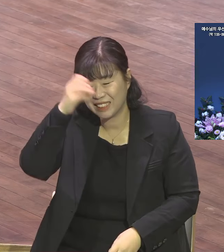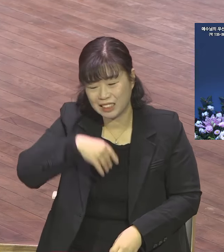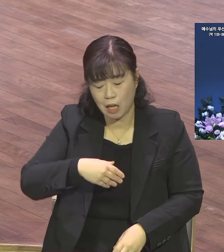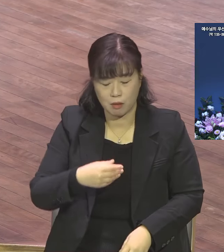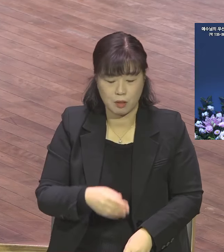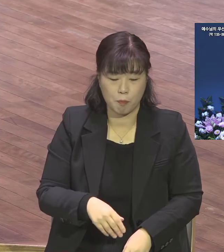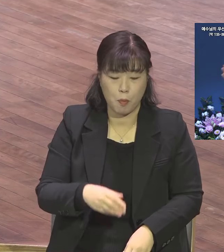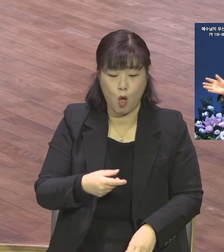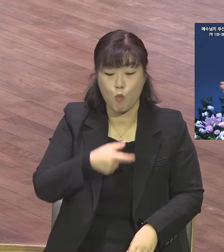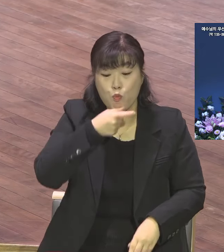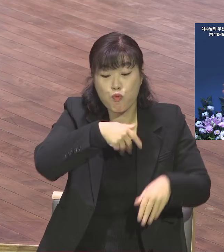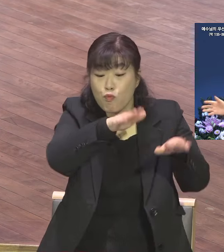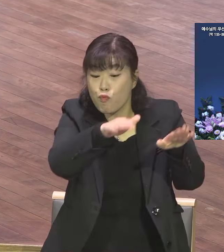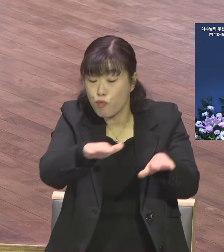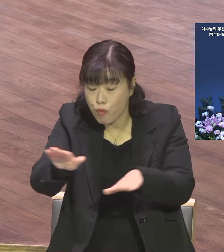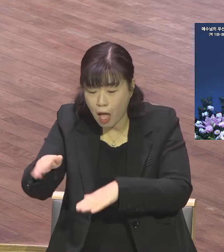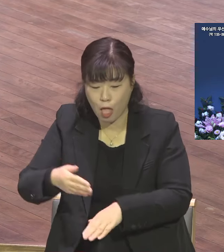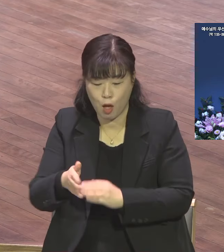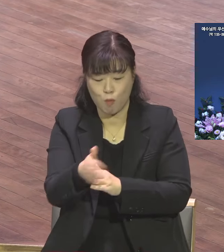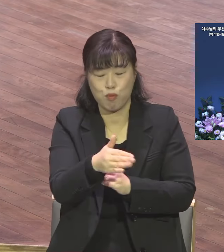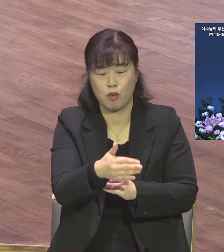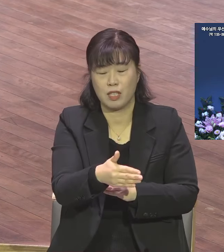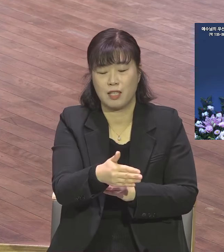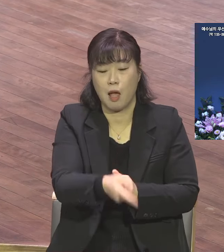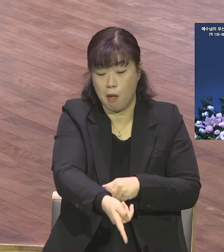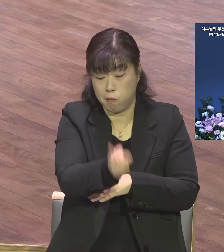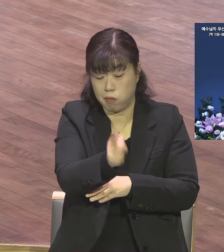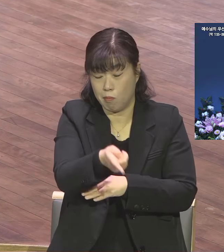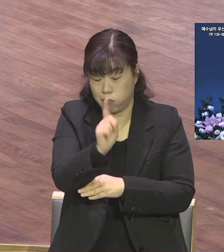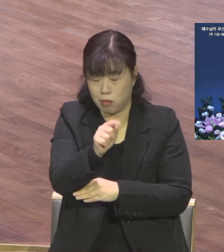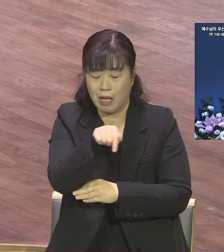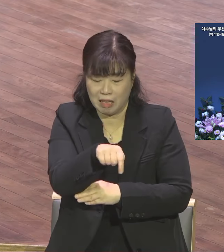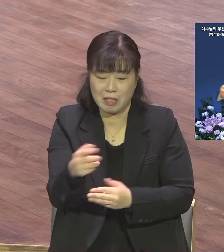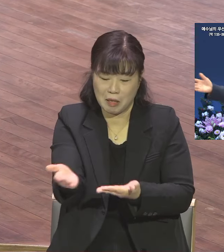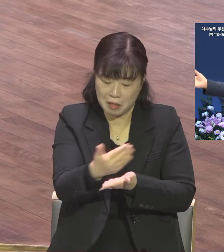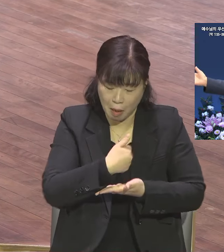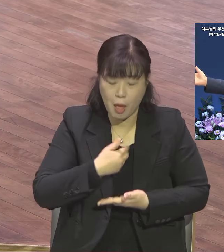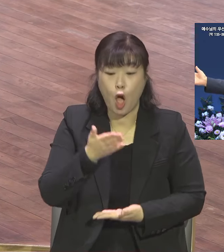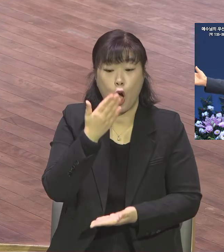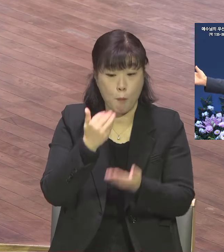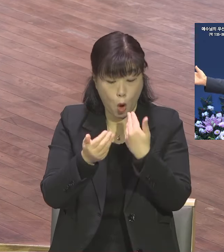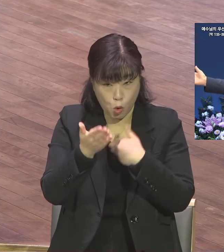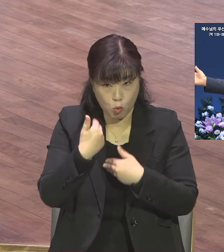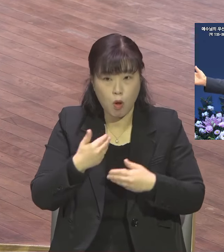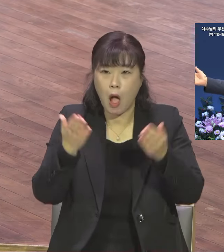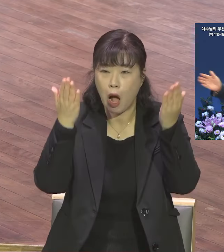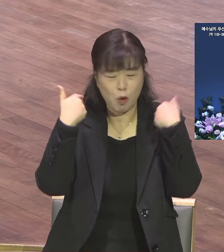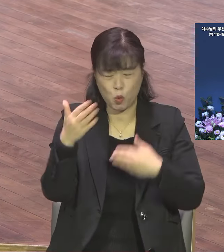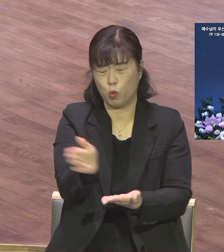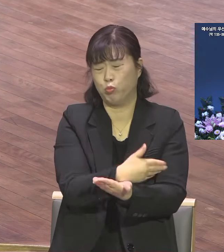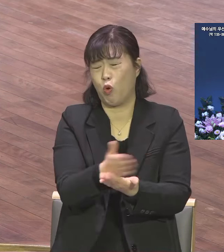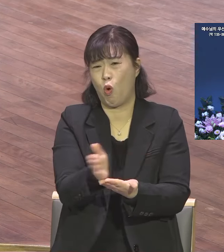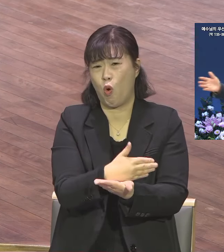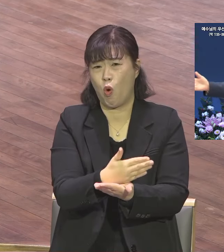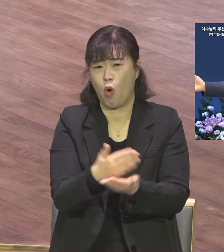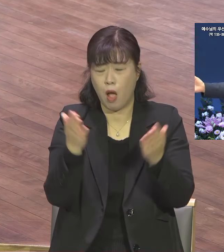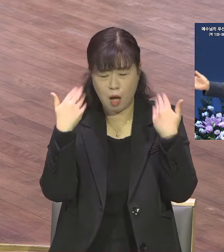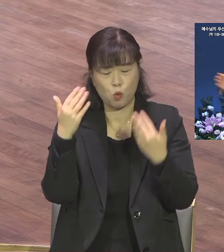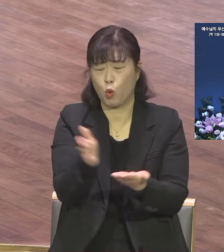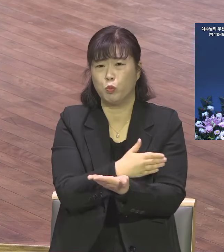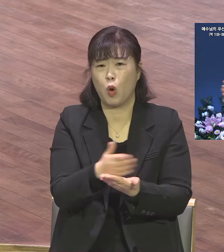사는 건지 안 사는 건지 학교 같은 게 일체 없고 하나 둘 셋 넷 다섯 그 다음에 모든 것 다섯